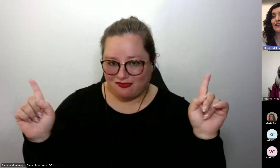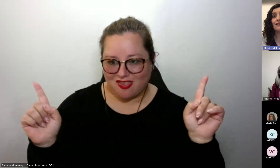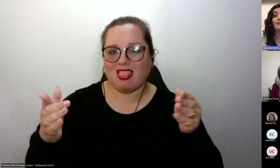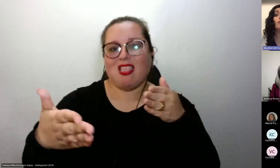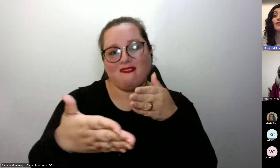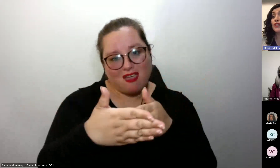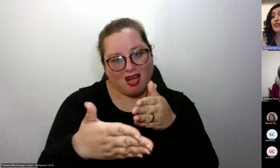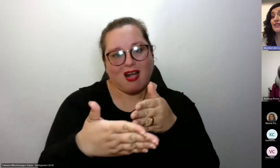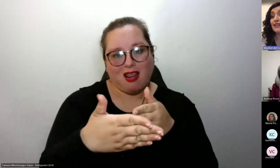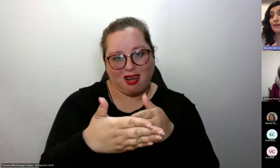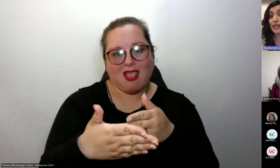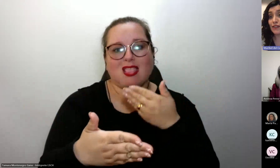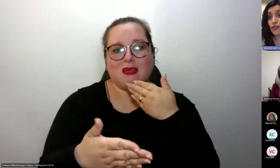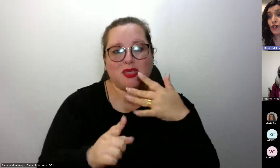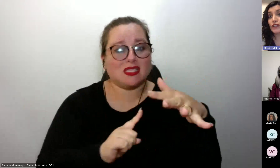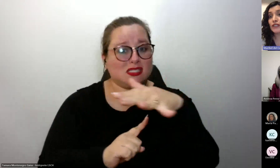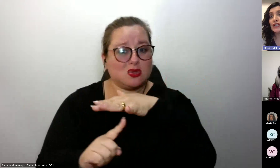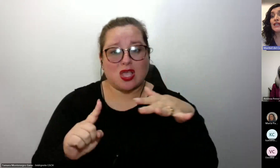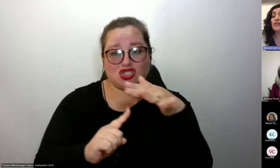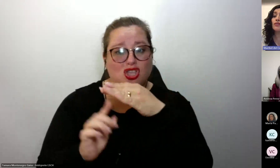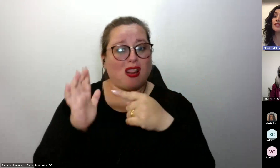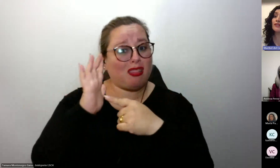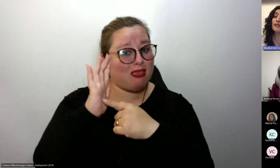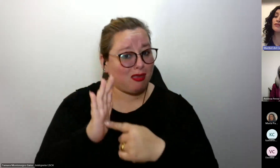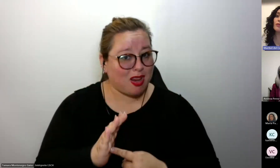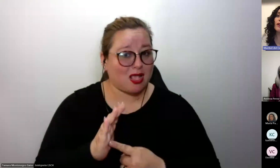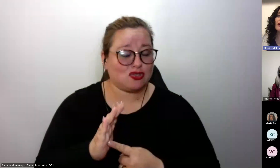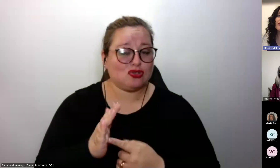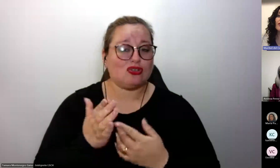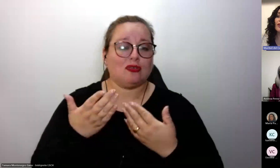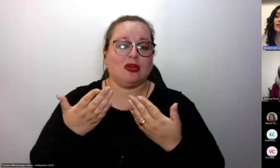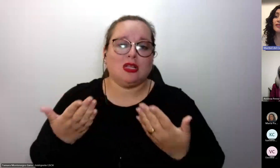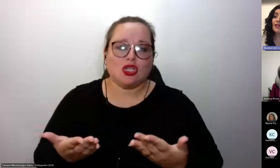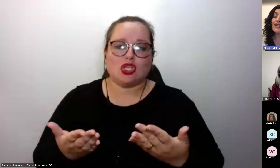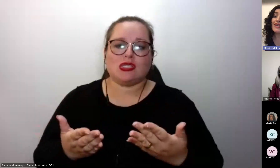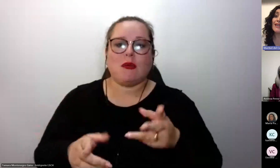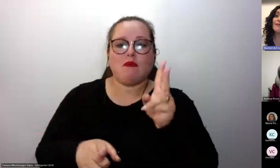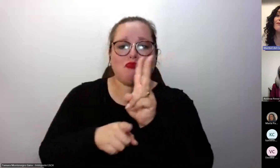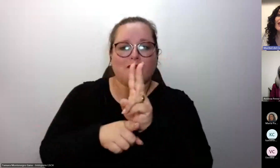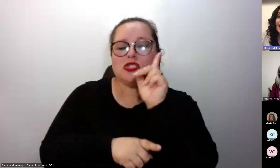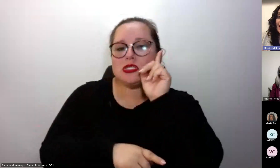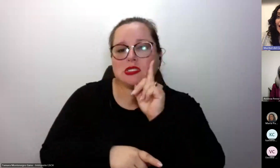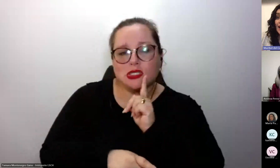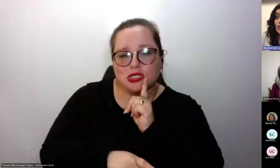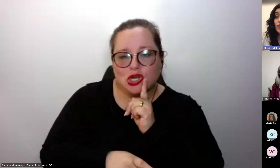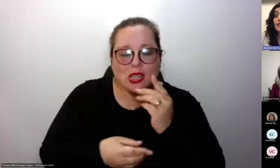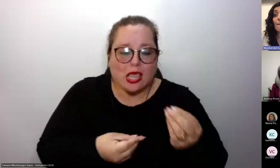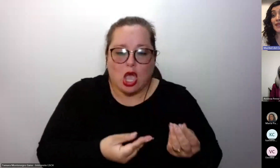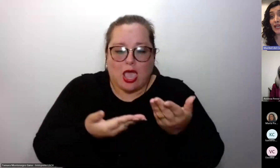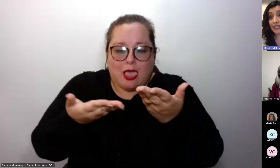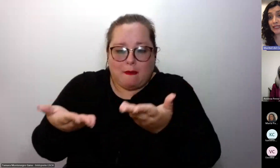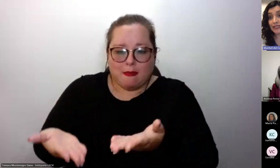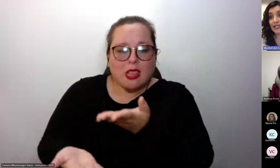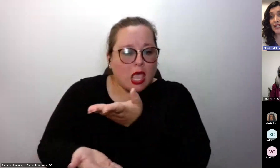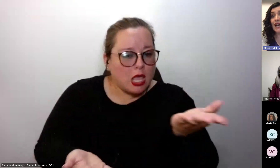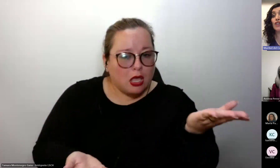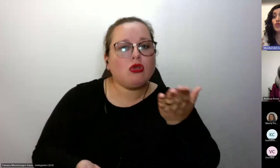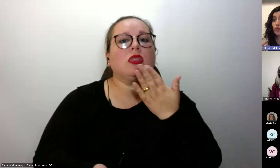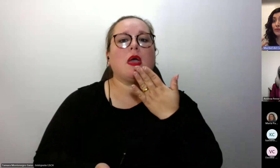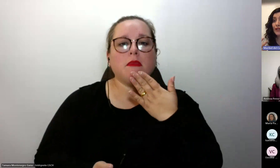barreras, de situaciones de discriminación. Entonces, los educadores sordos invitan a que ellos